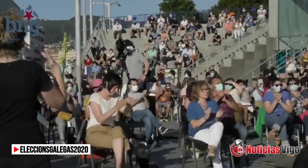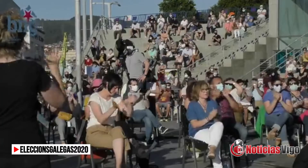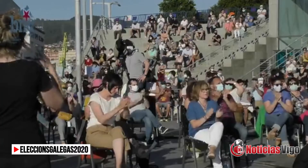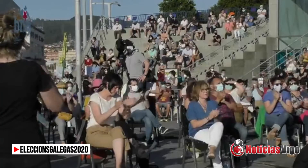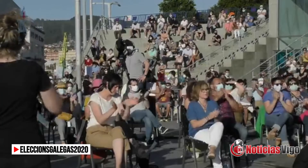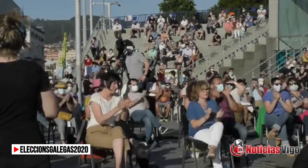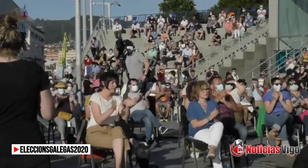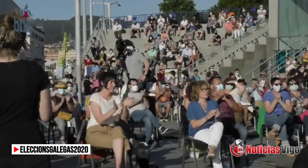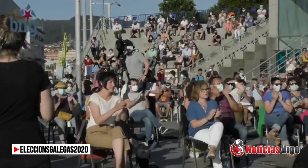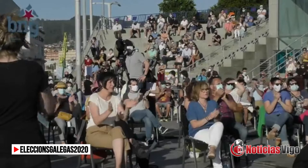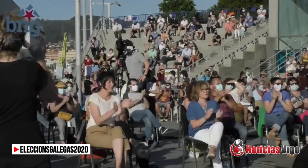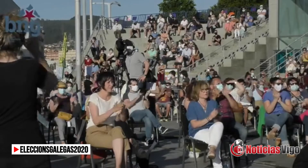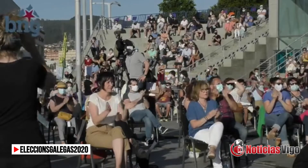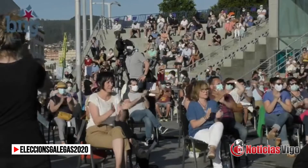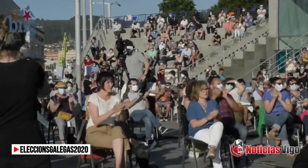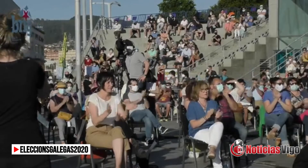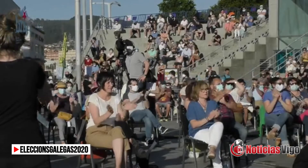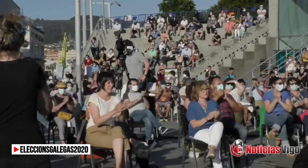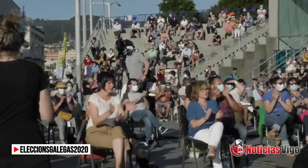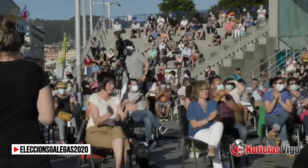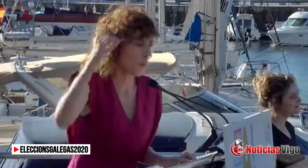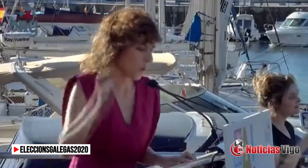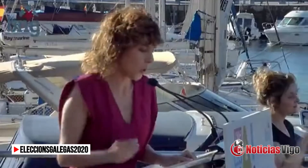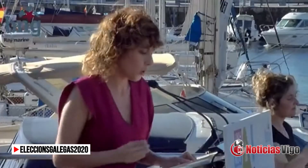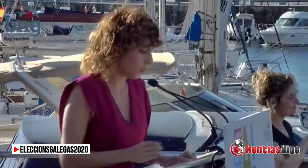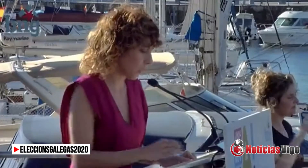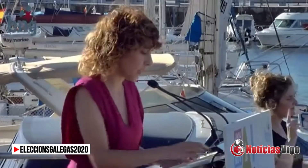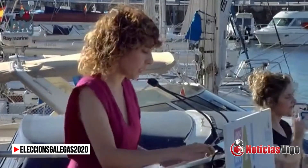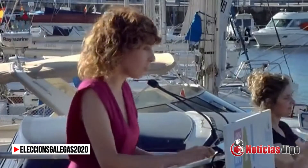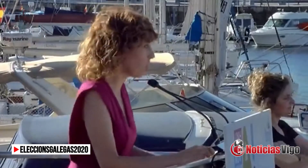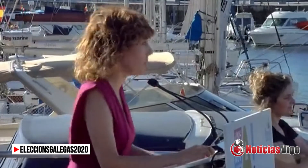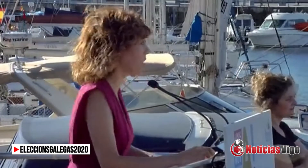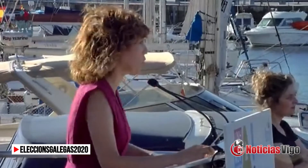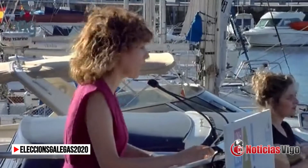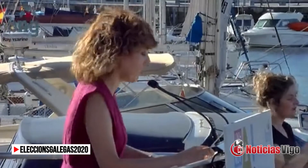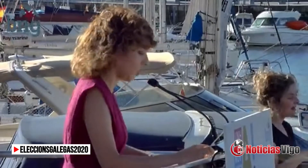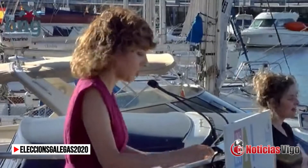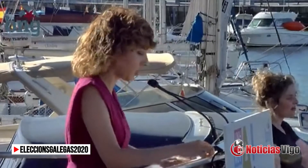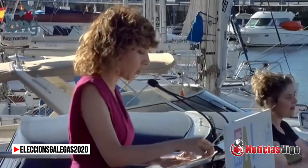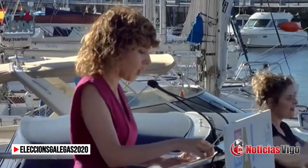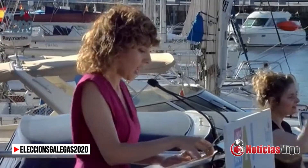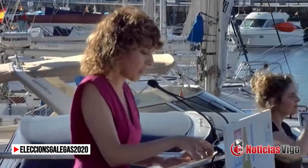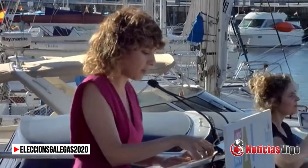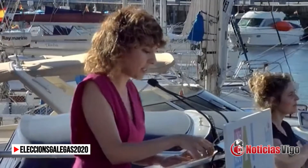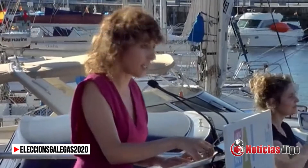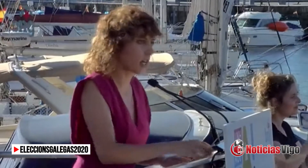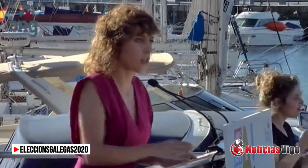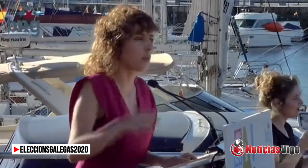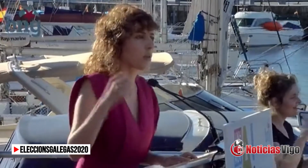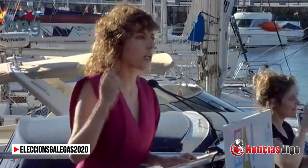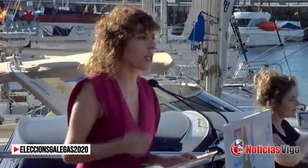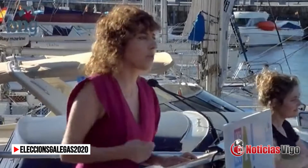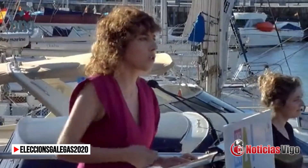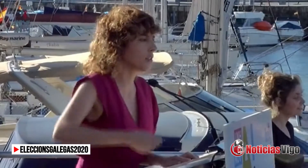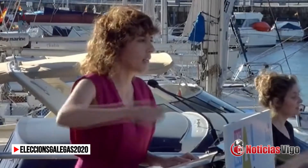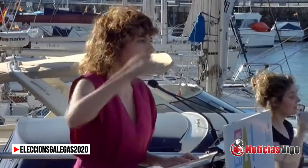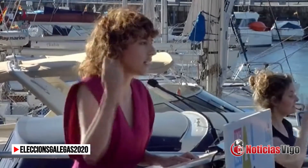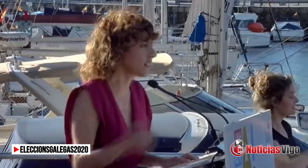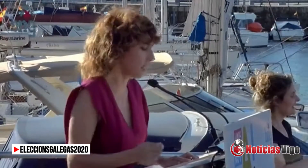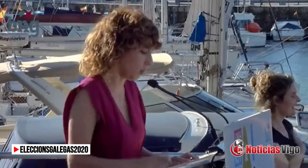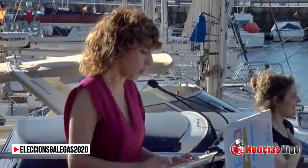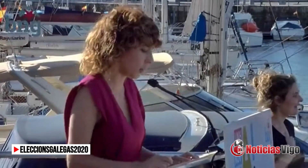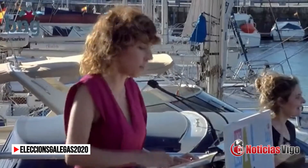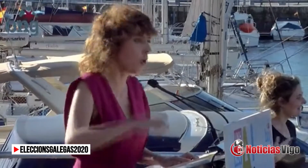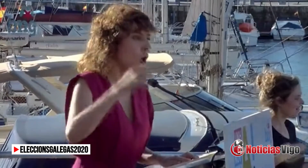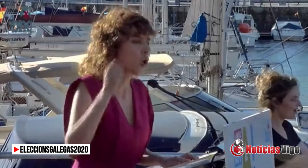Un proxecto de país no que Vigo se convirta no polo de desenvolvemento tecnolóxico e de investigación, porque queremos